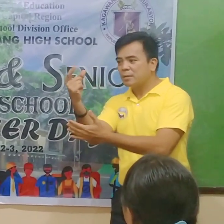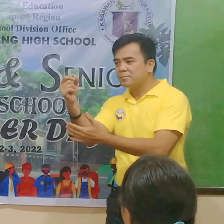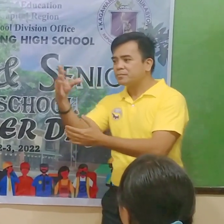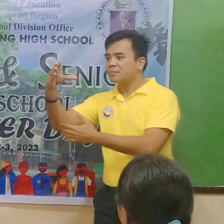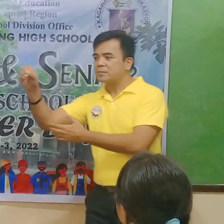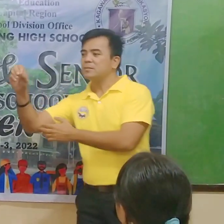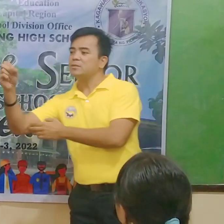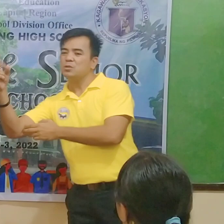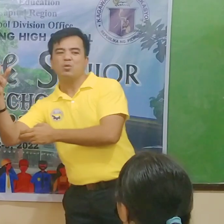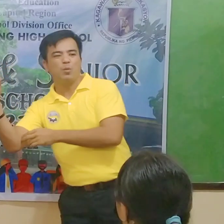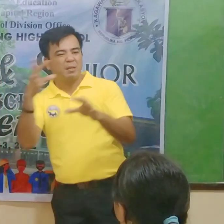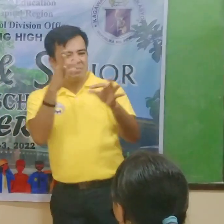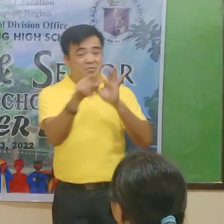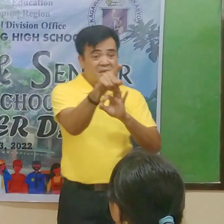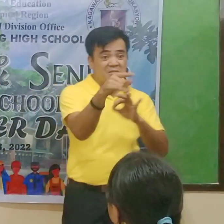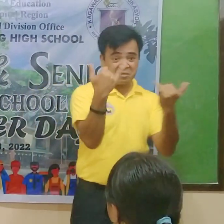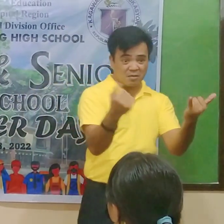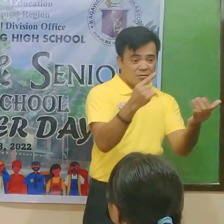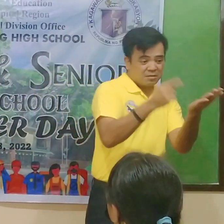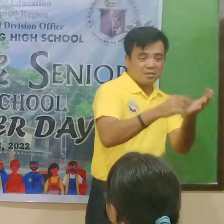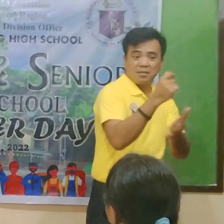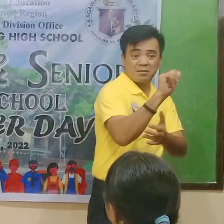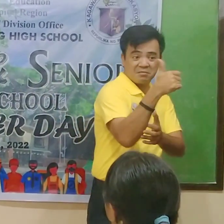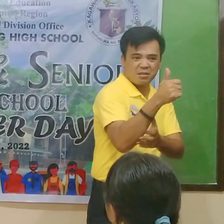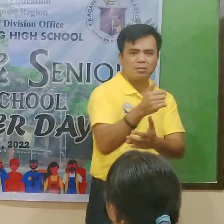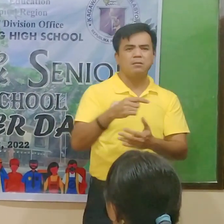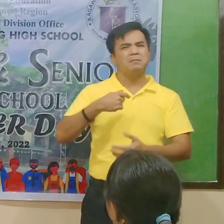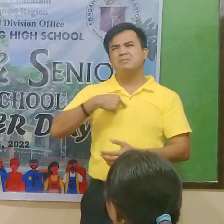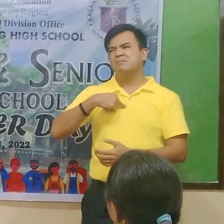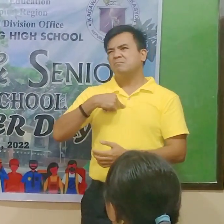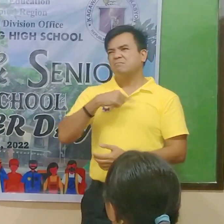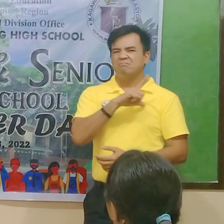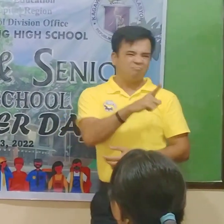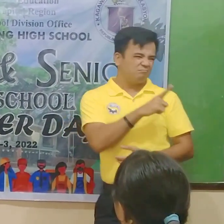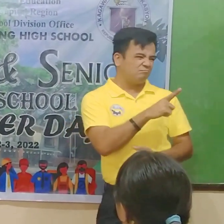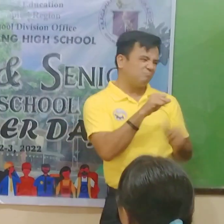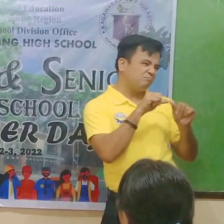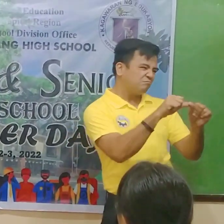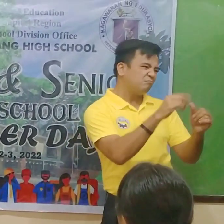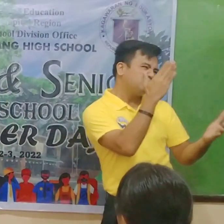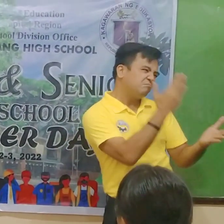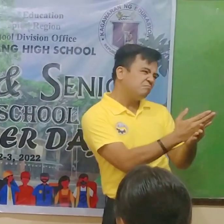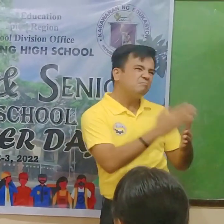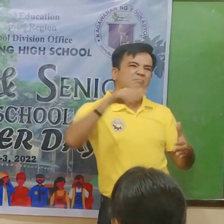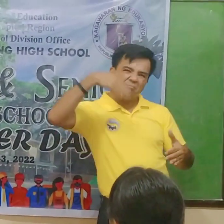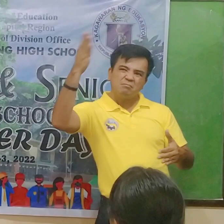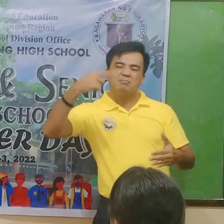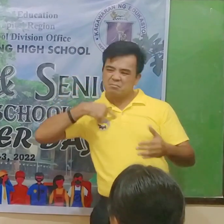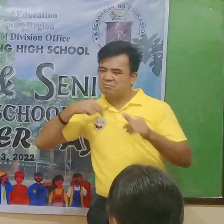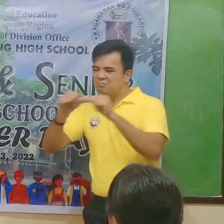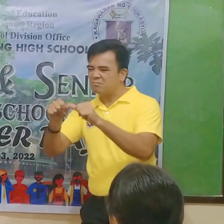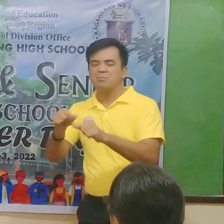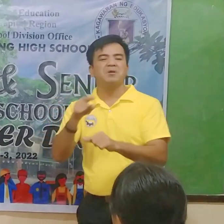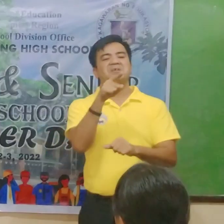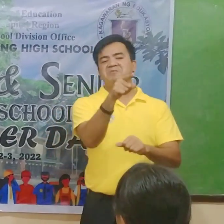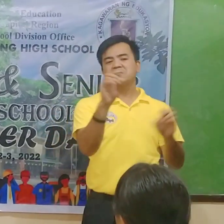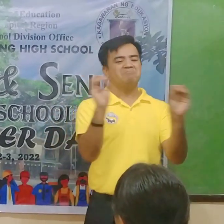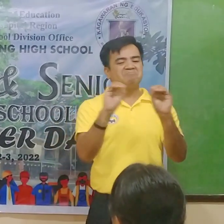ang kanyang voucher. So, malaking tulong po si voucher dahil wala na mo kayong alalahanin pagdating sa kanyang